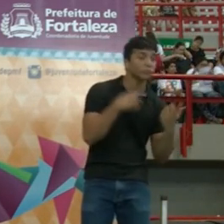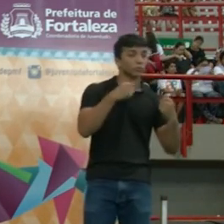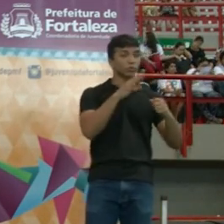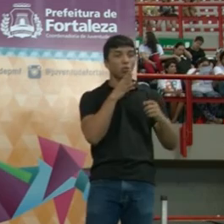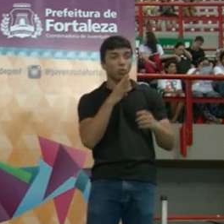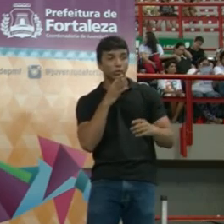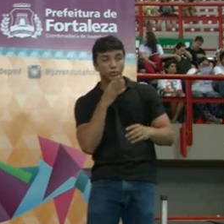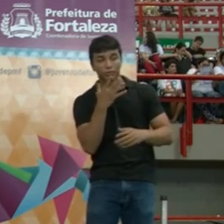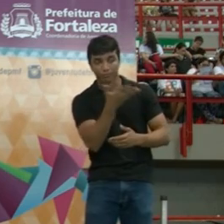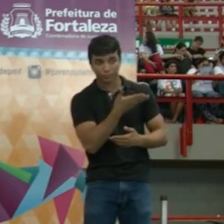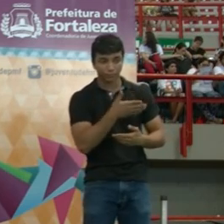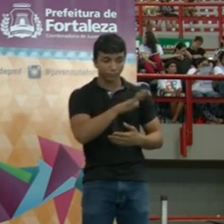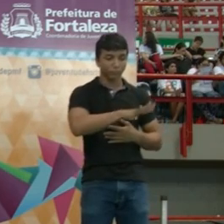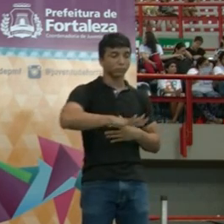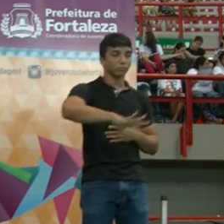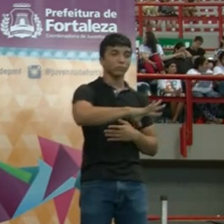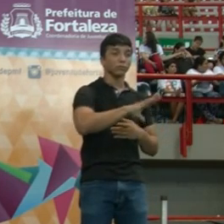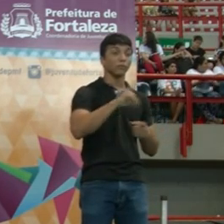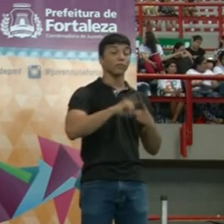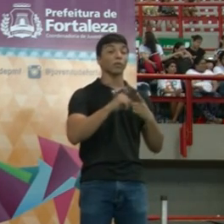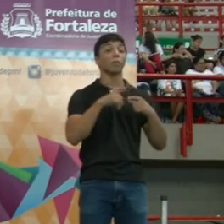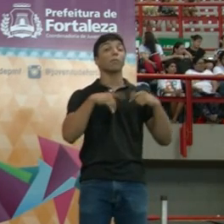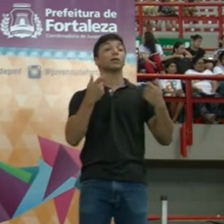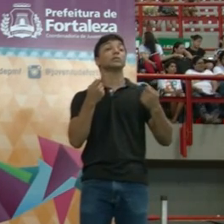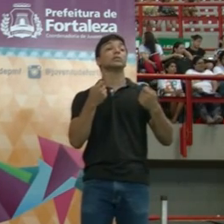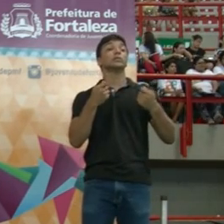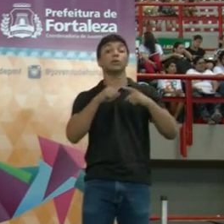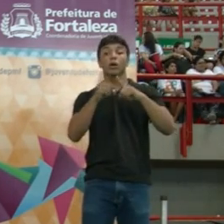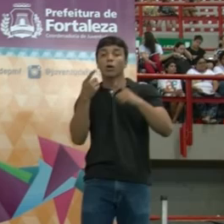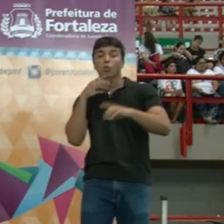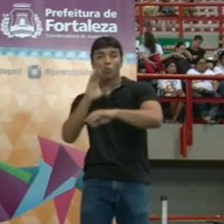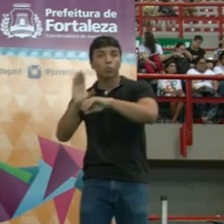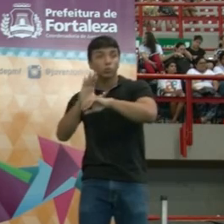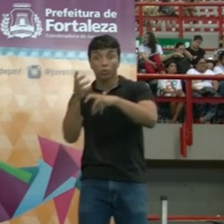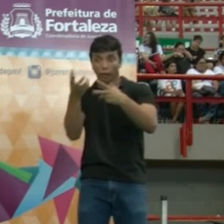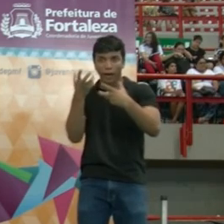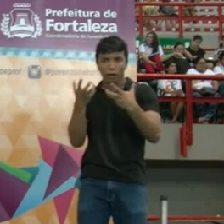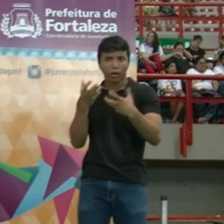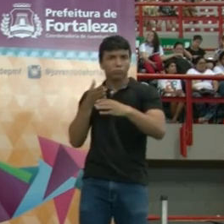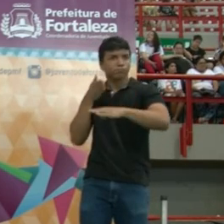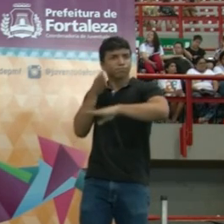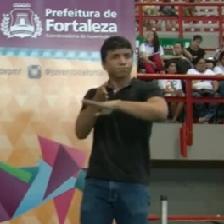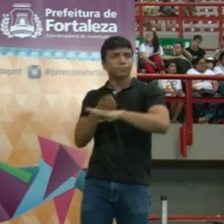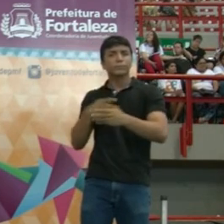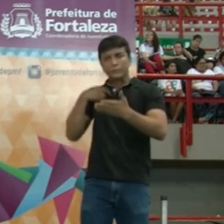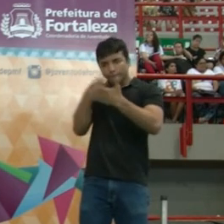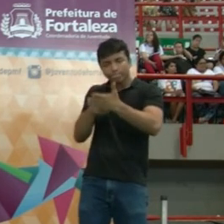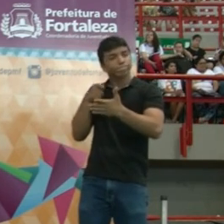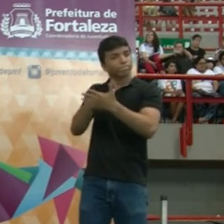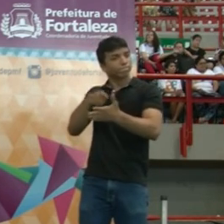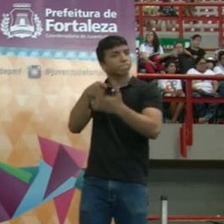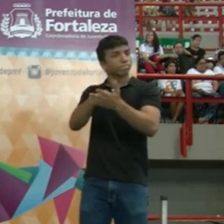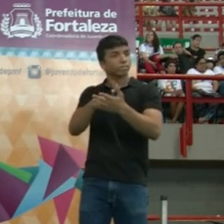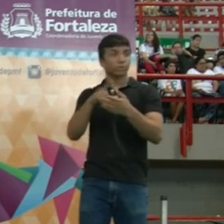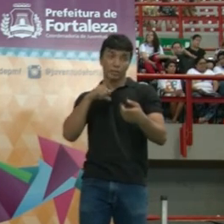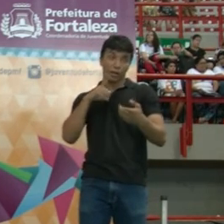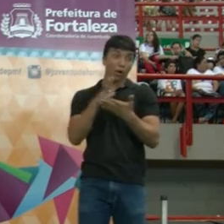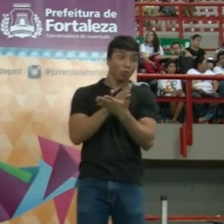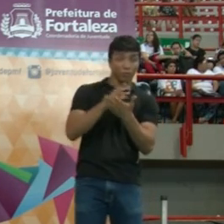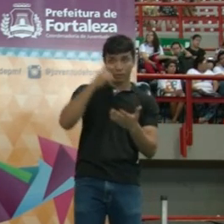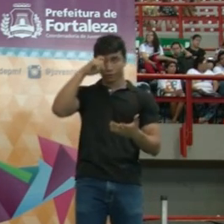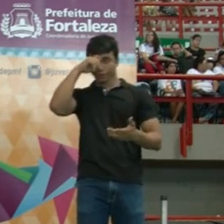conhecimento, para que a gente possa lutar por aquele curso. Tem cursos mais difíceis do que outros para você